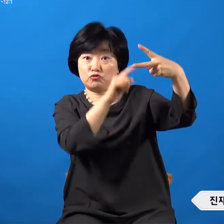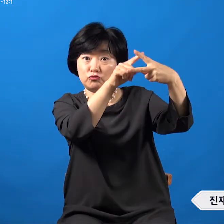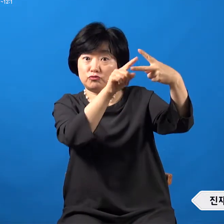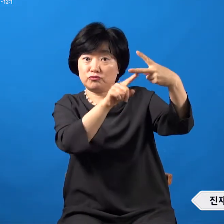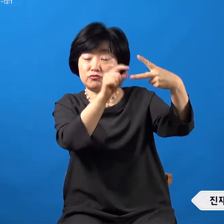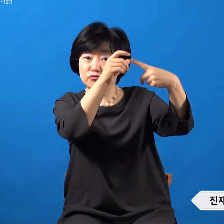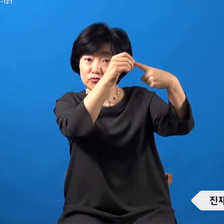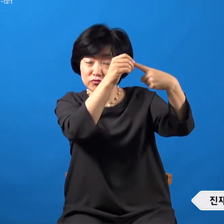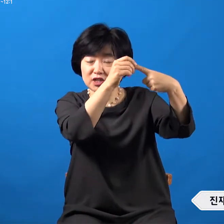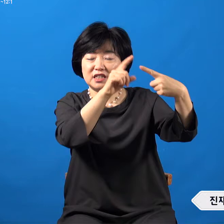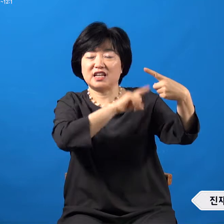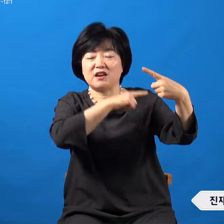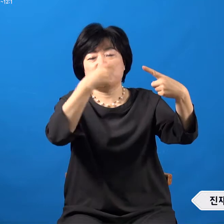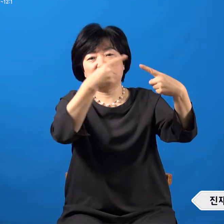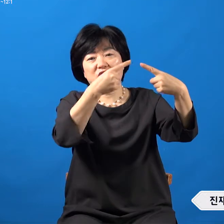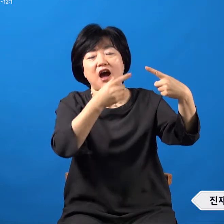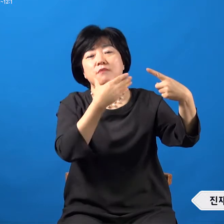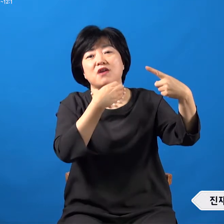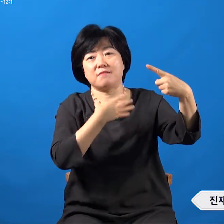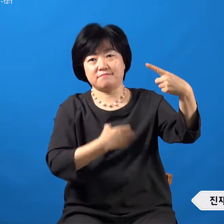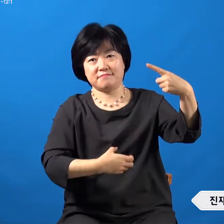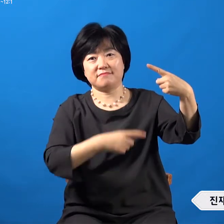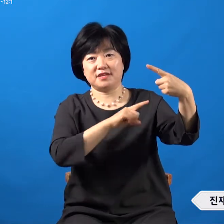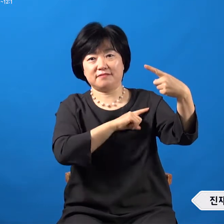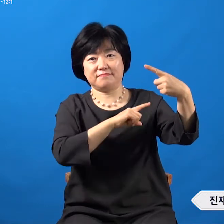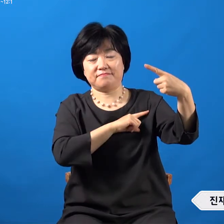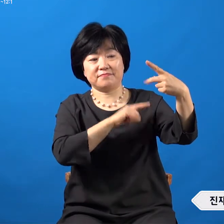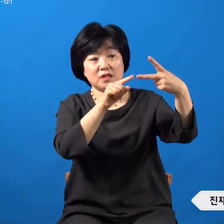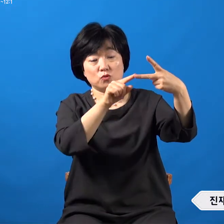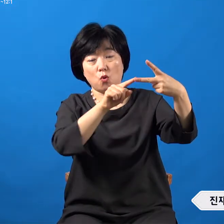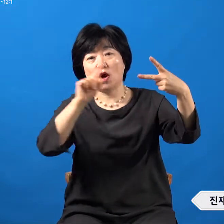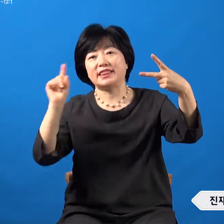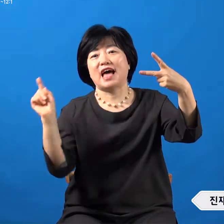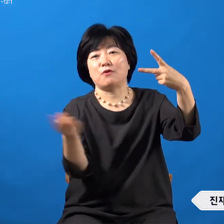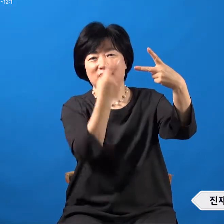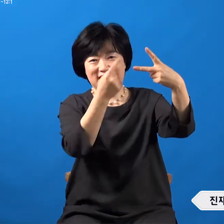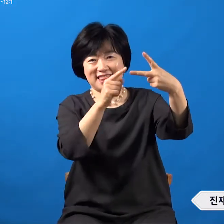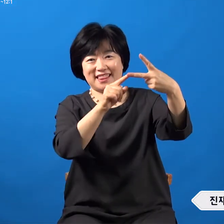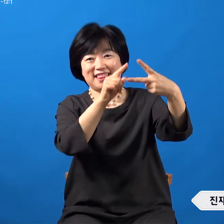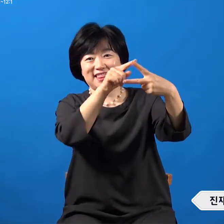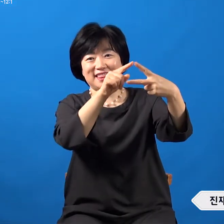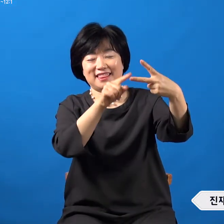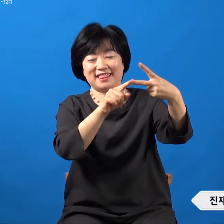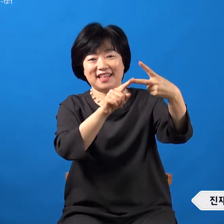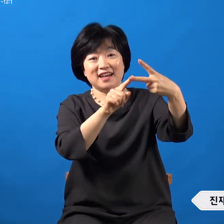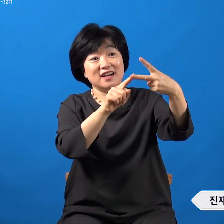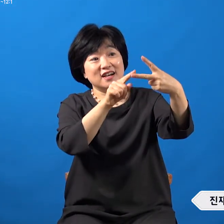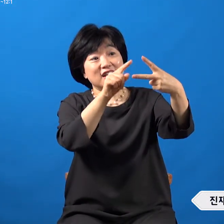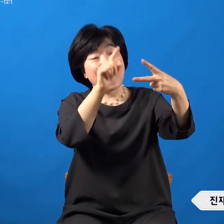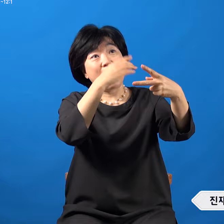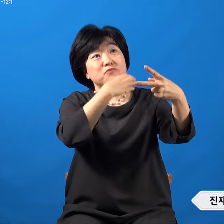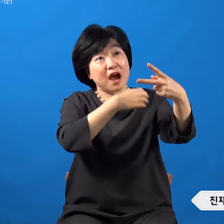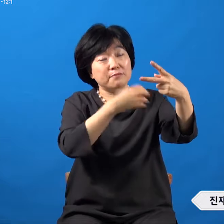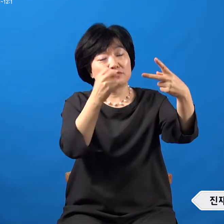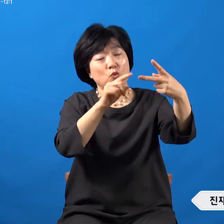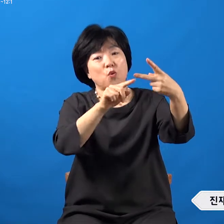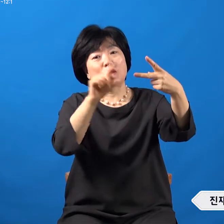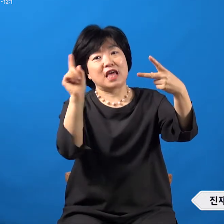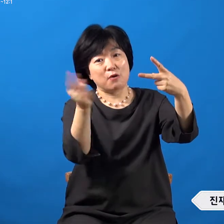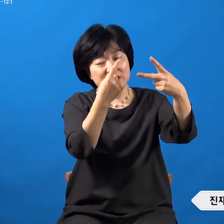먼저 아브라함이 등장합니다. 아브라함과 다윗의 자손 예수 그리스도의